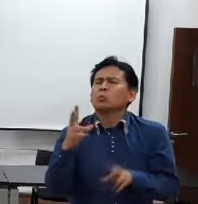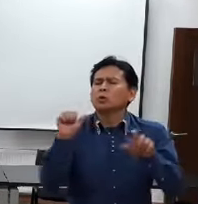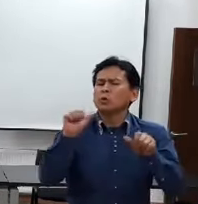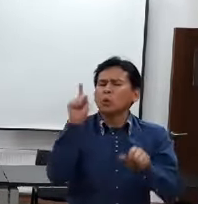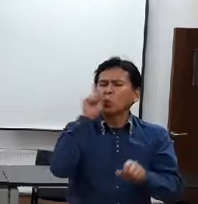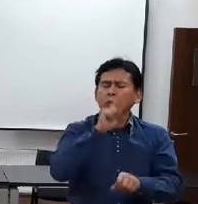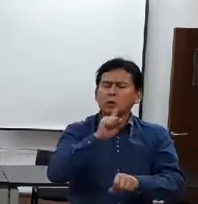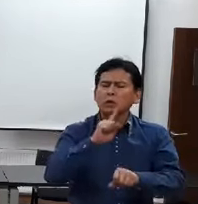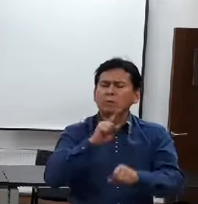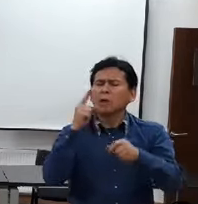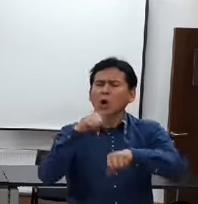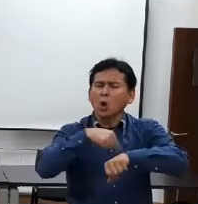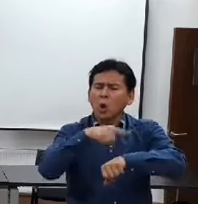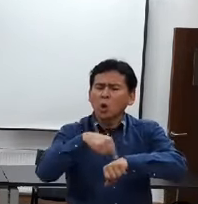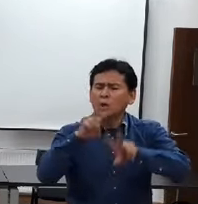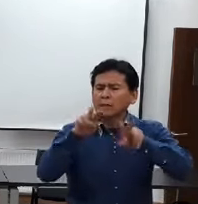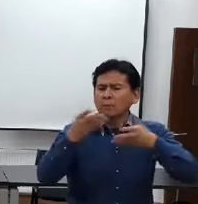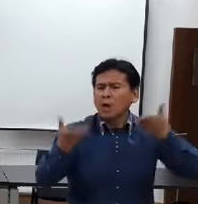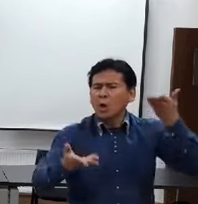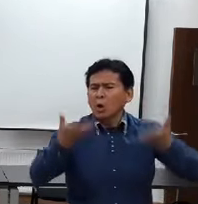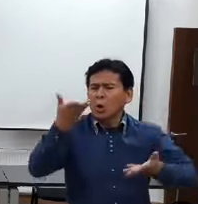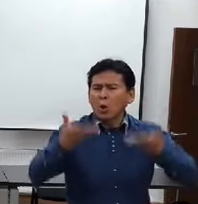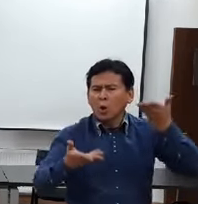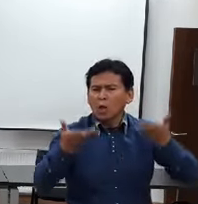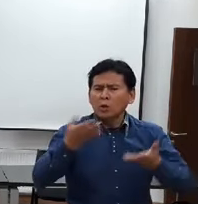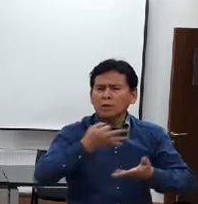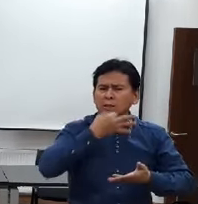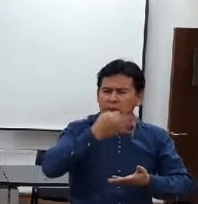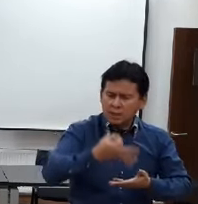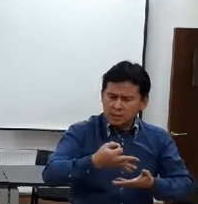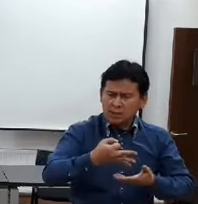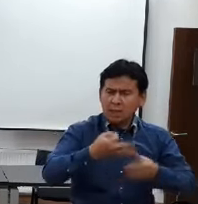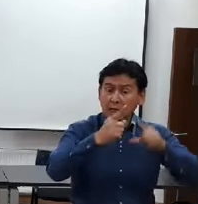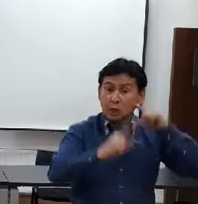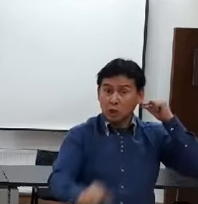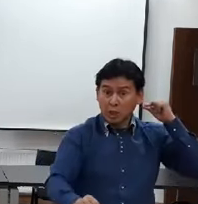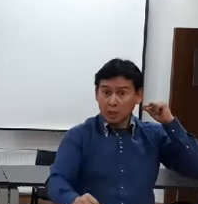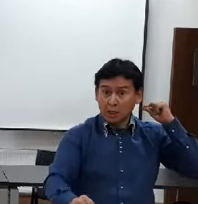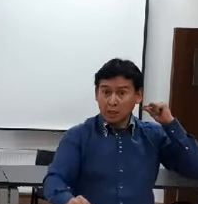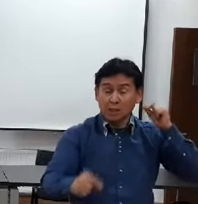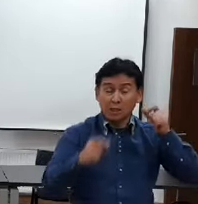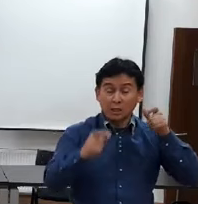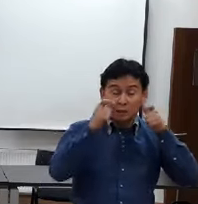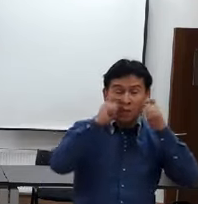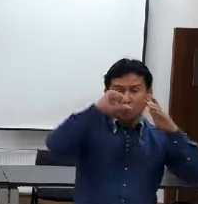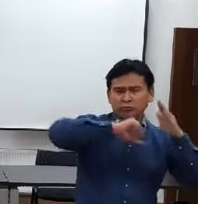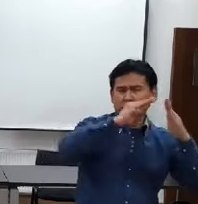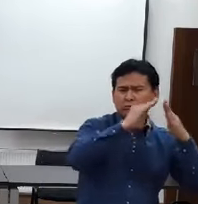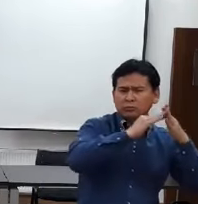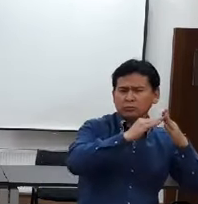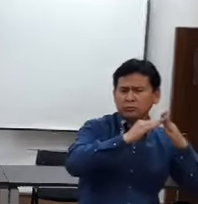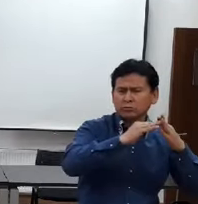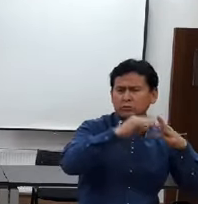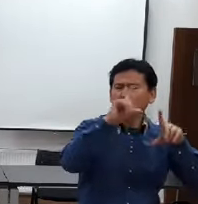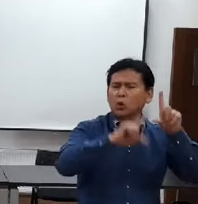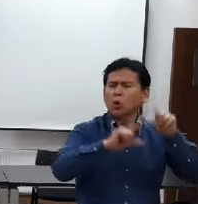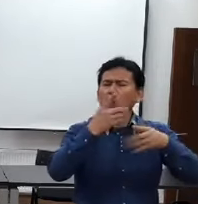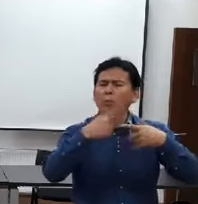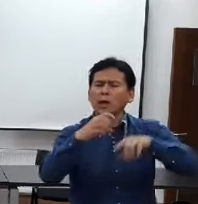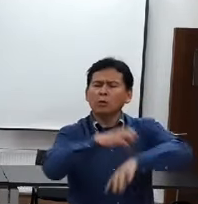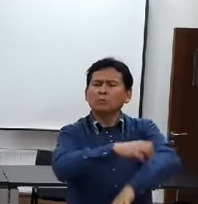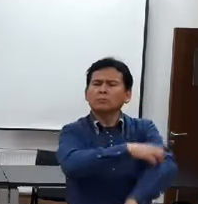los últimos reportes en comparación a lo que se dice a nivel nacional en el contexto del toque de queda, ¿cómo estamos en comparación